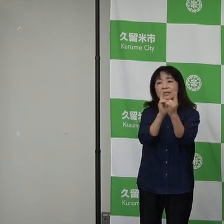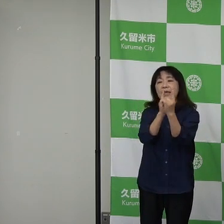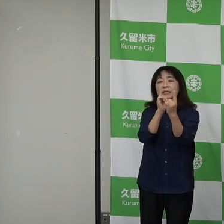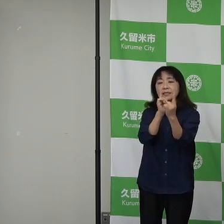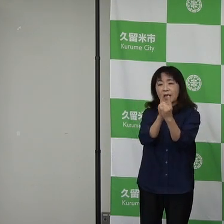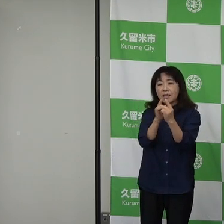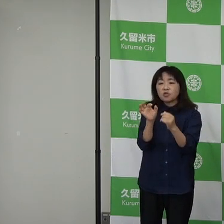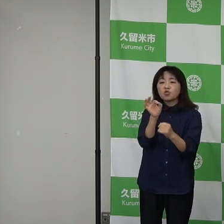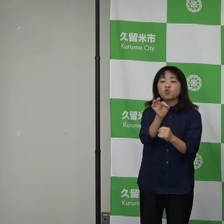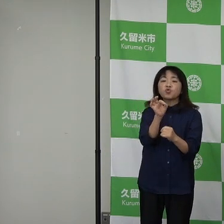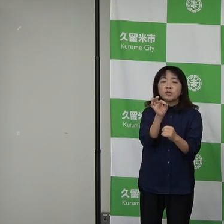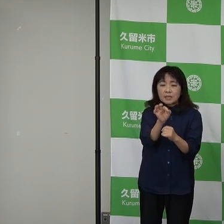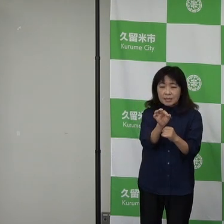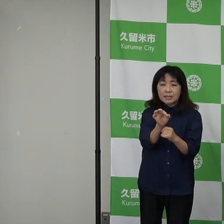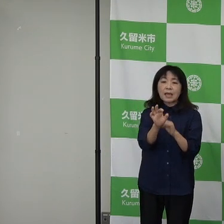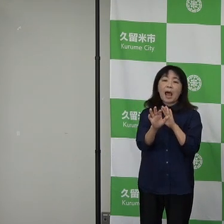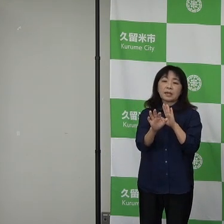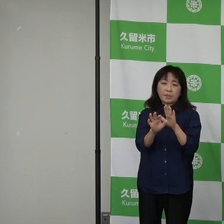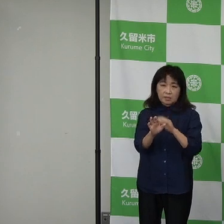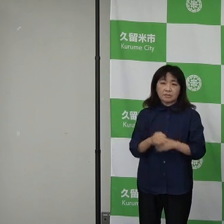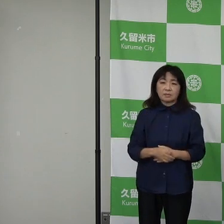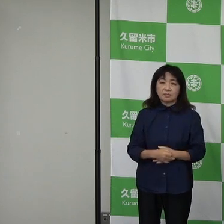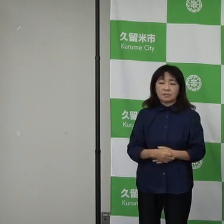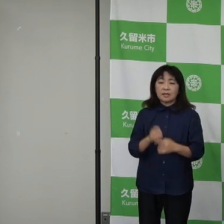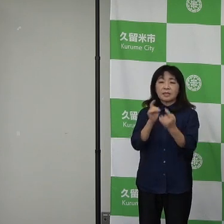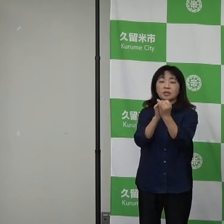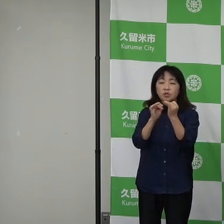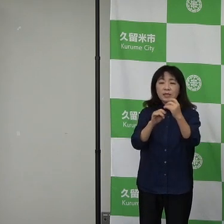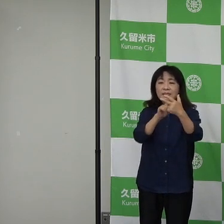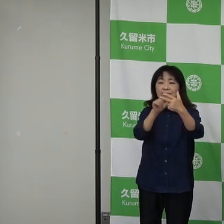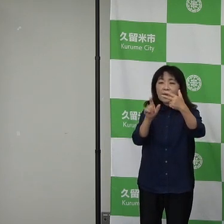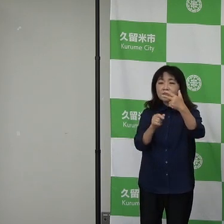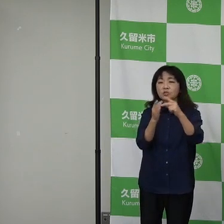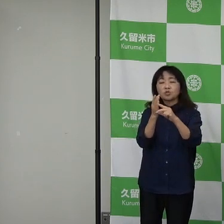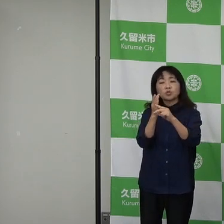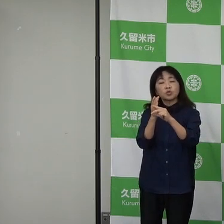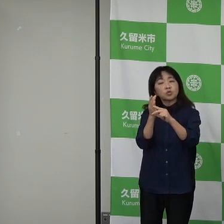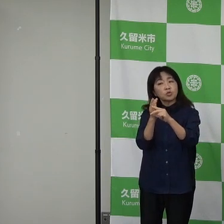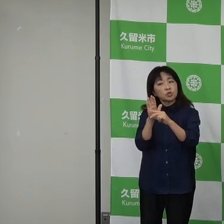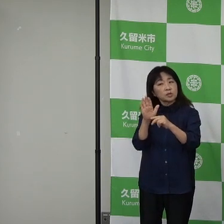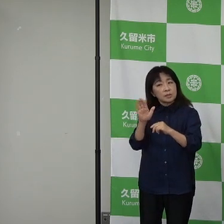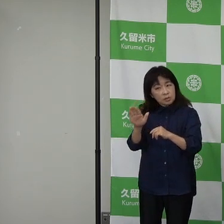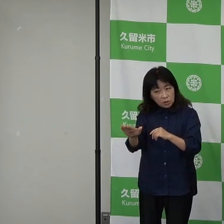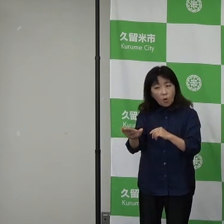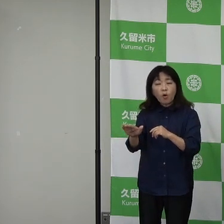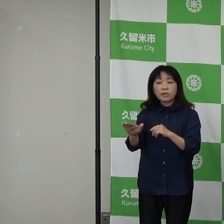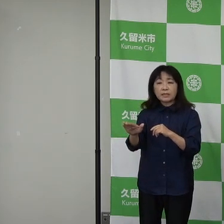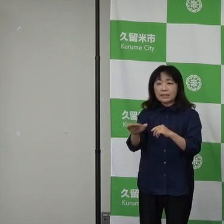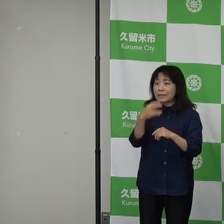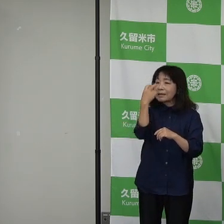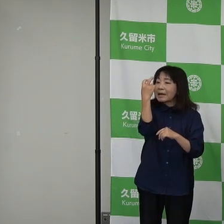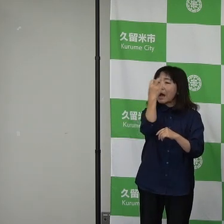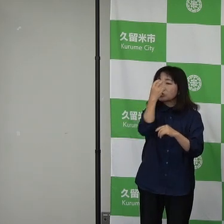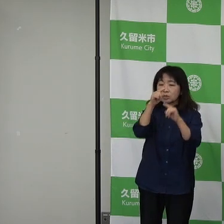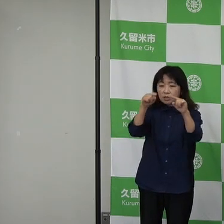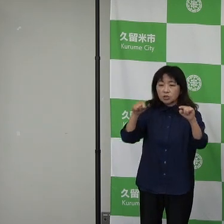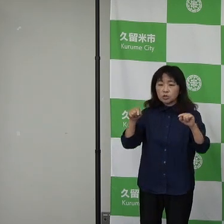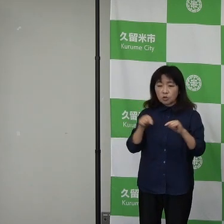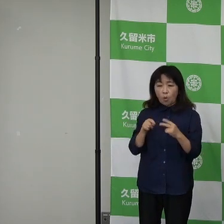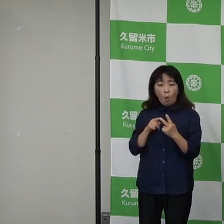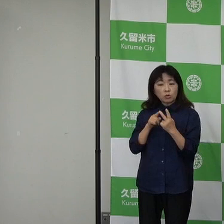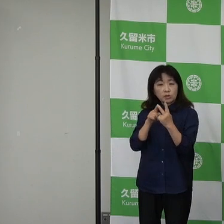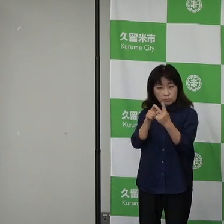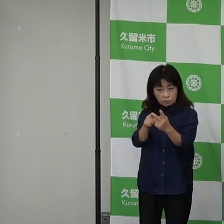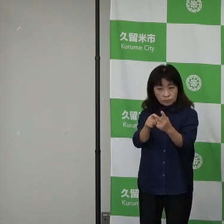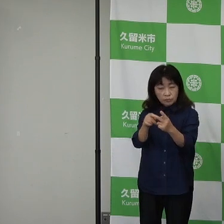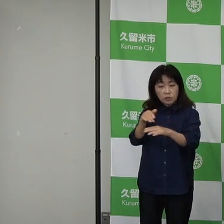付金を支給いたします。対象者は7月中旬以降に確認書をお送りをしたりします